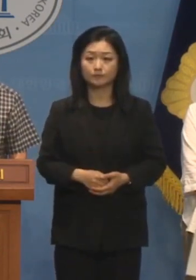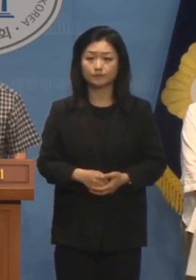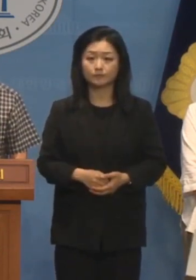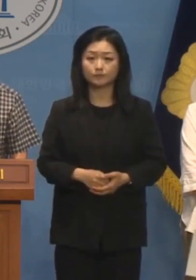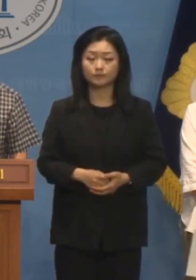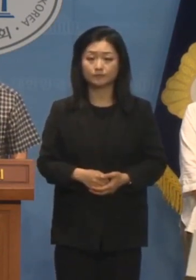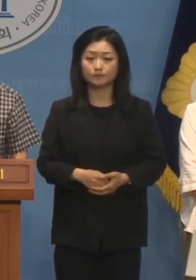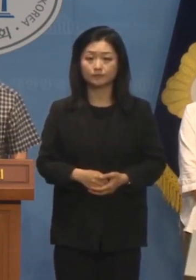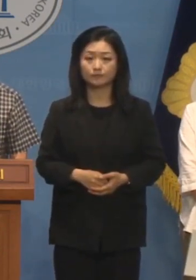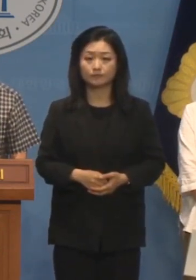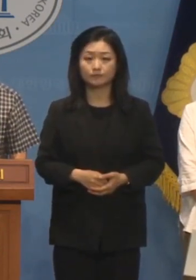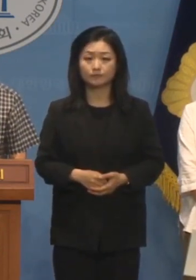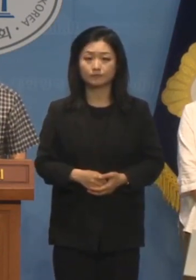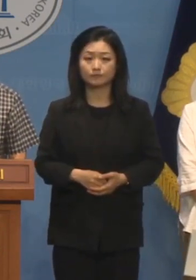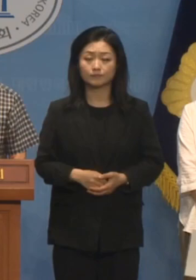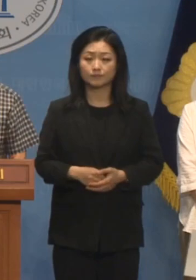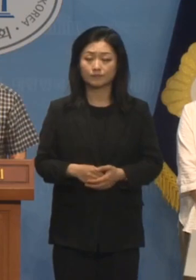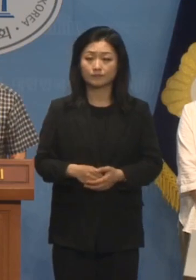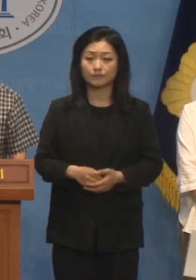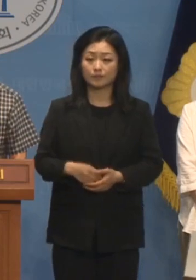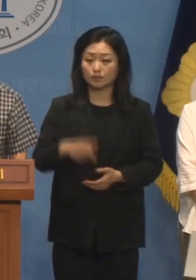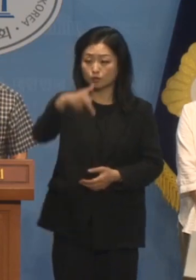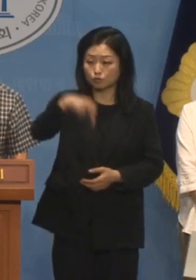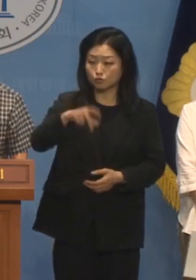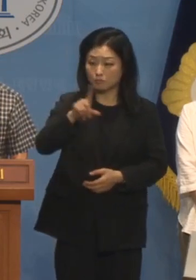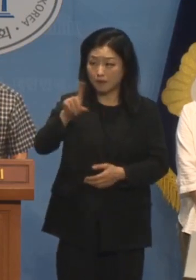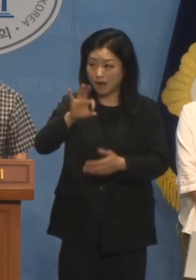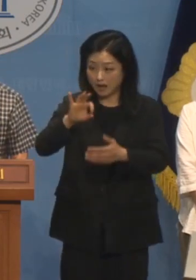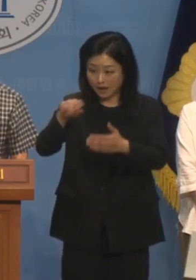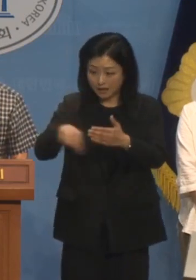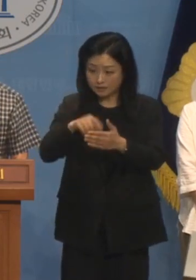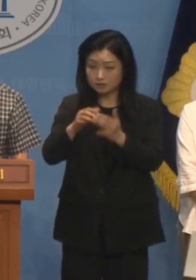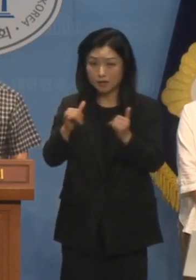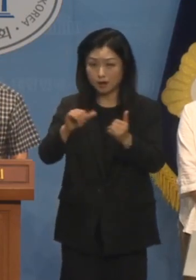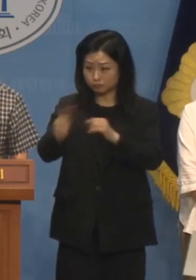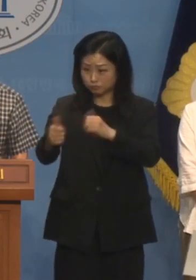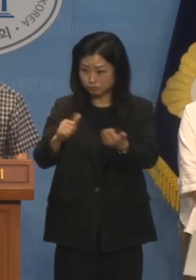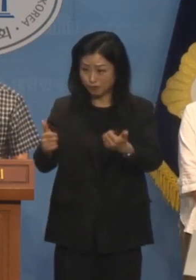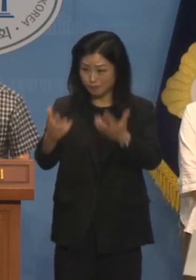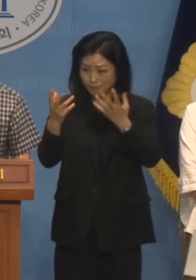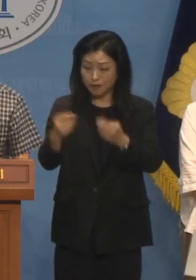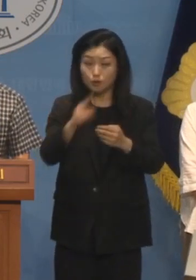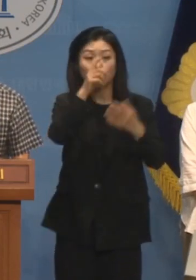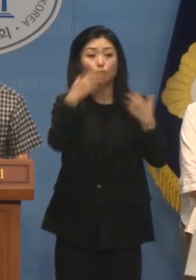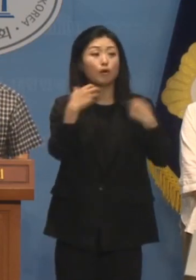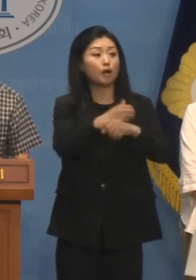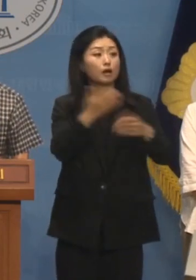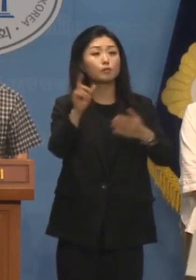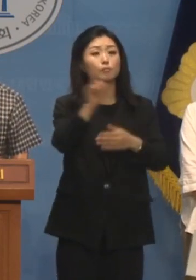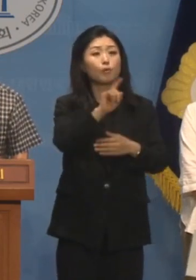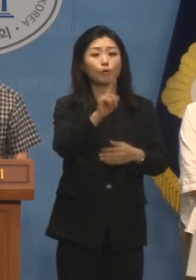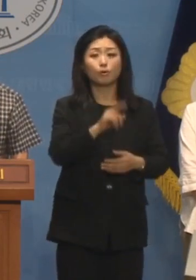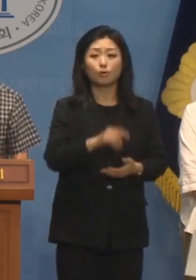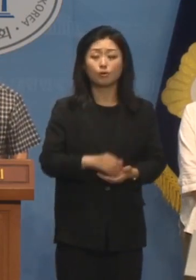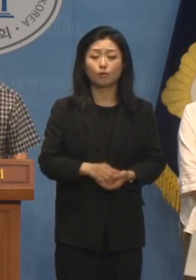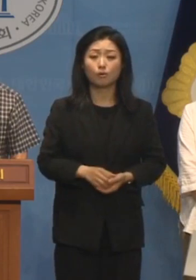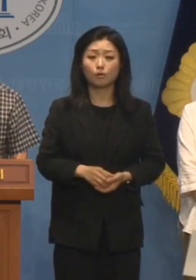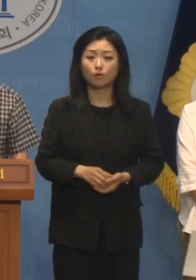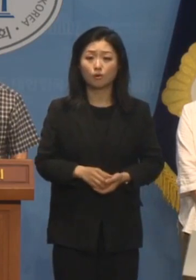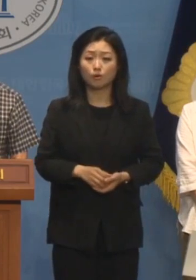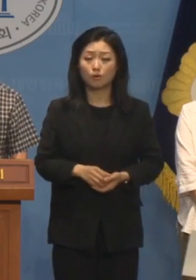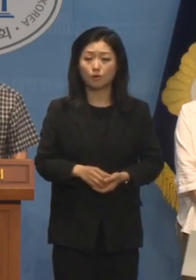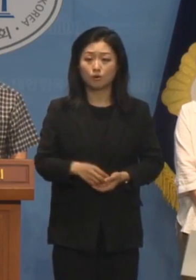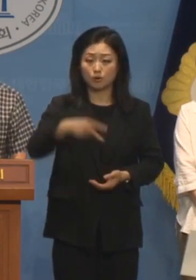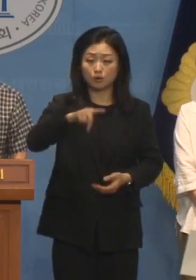한 사업장에서 이렇게 많은 사람이 죽어가고 있는데 정부는 무엇을 하고 있습니까?